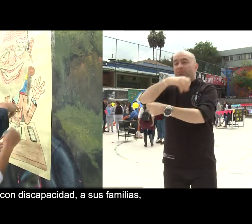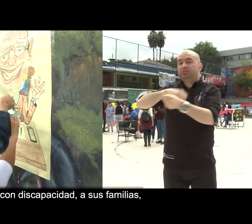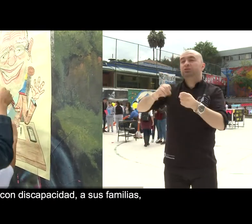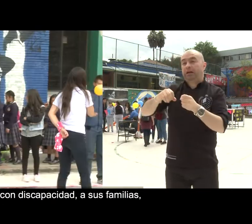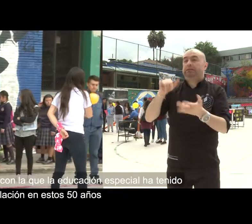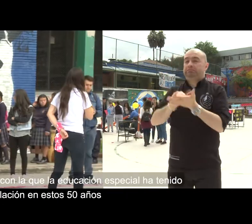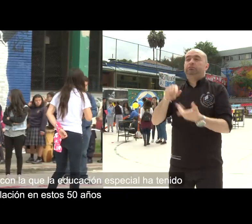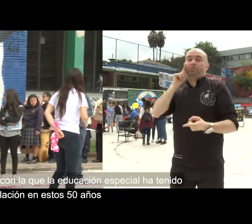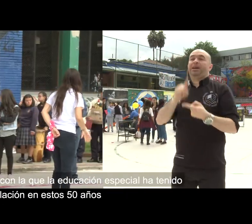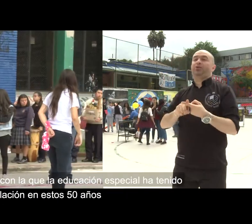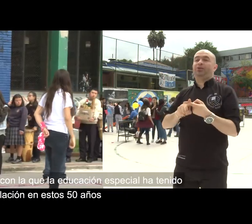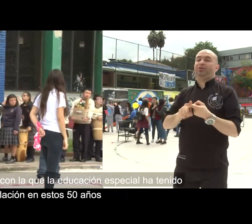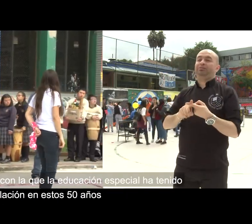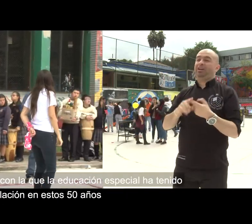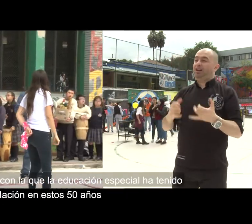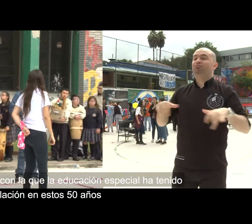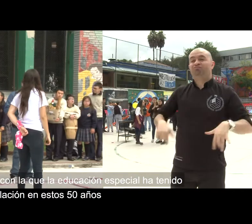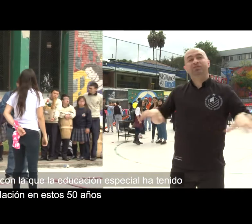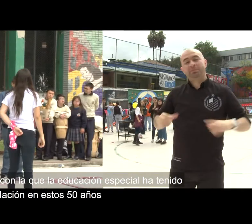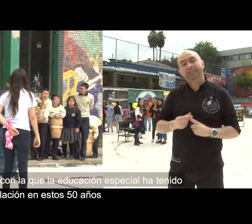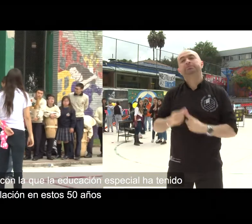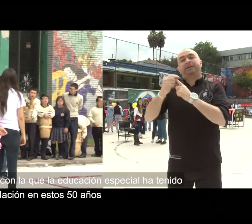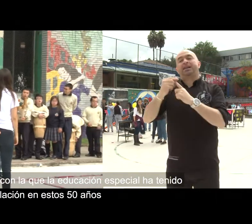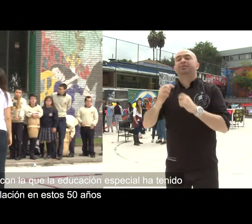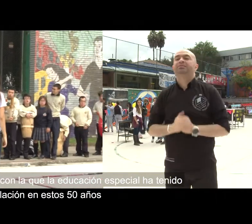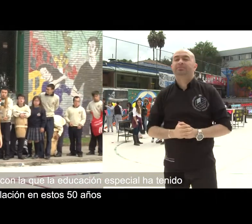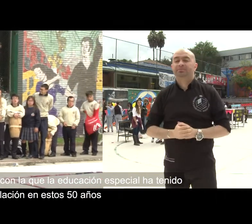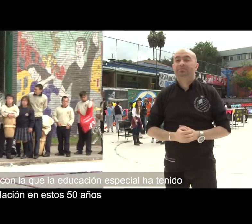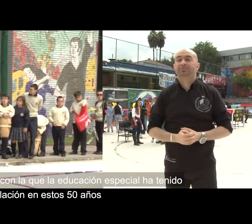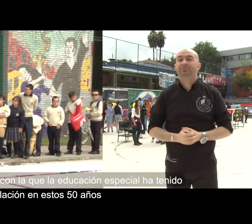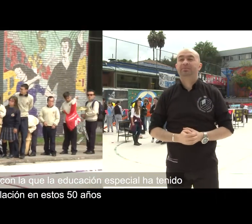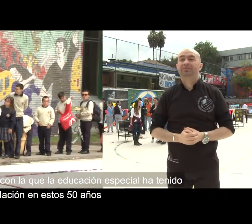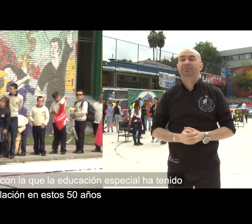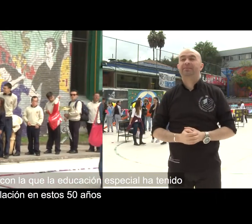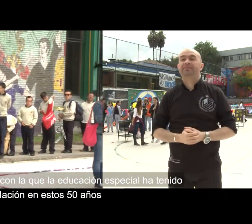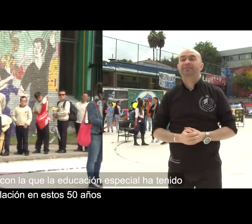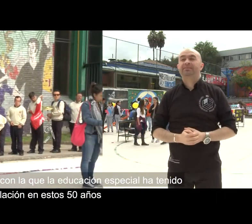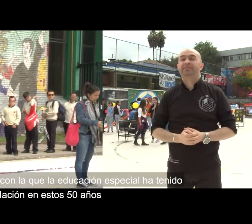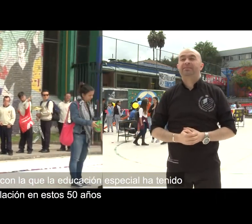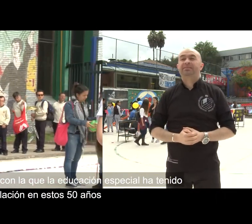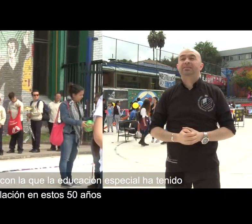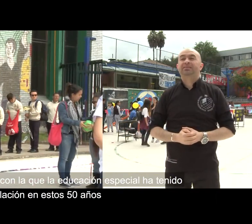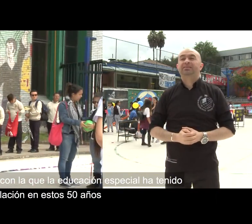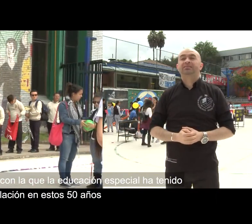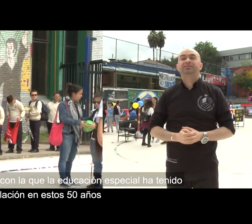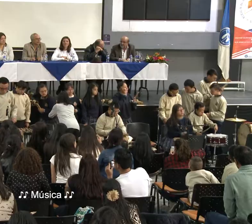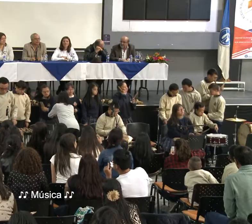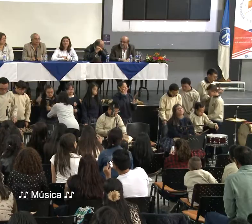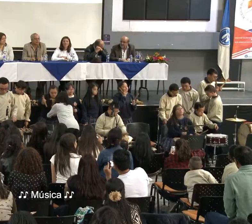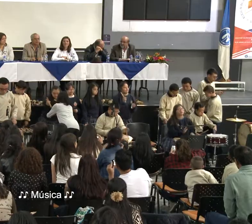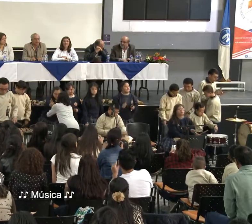familias, a toda la comunidad con la que la educación especial ha tenido relación en estos 50 años.